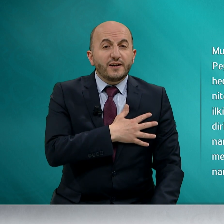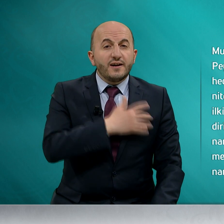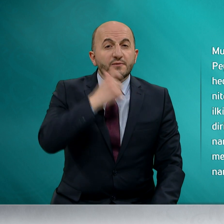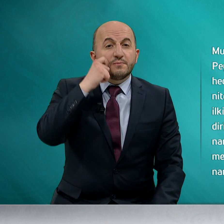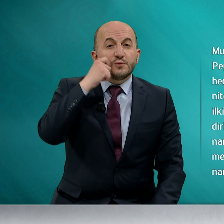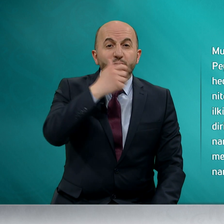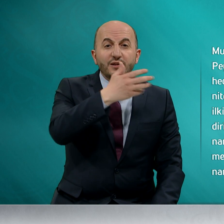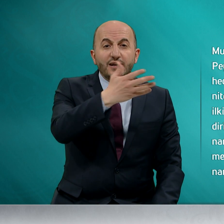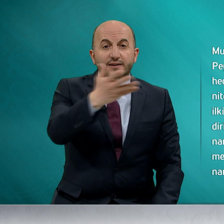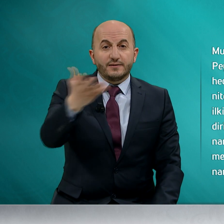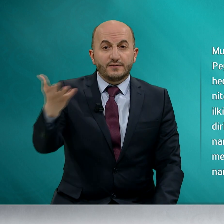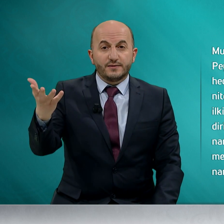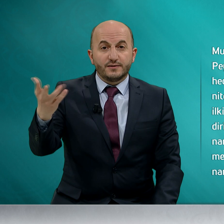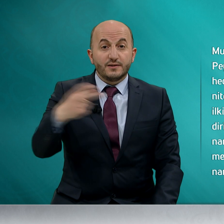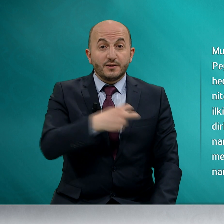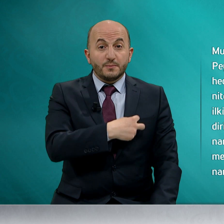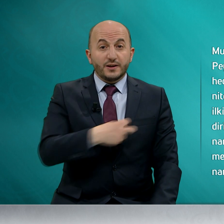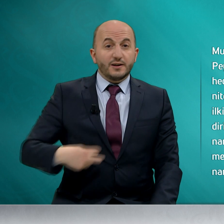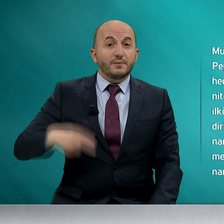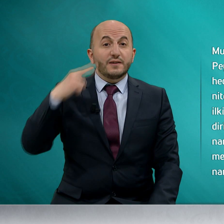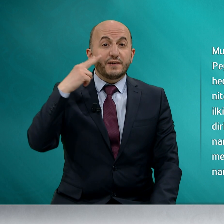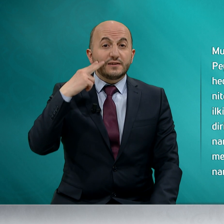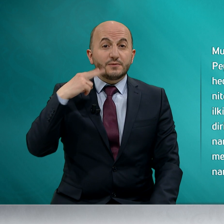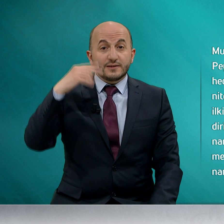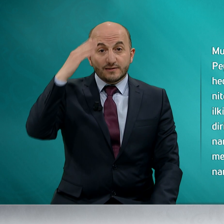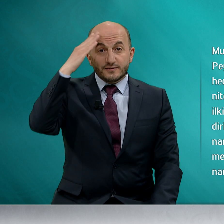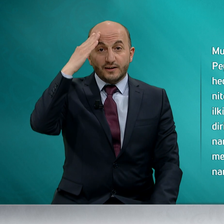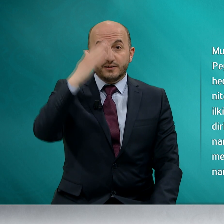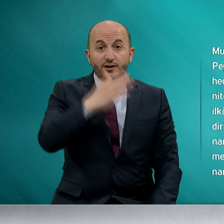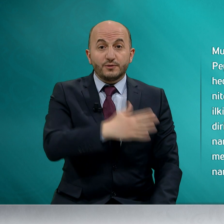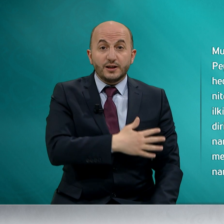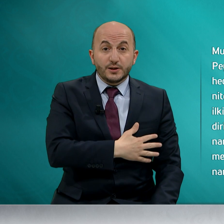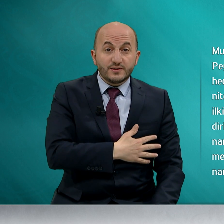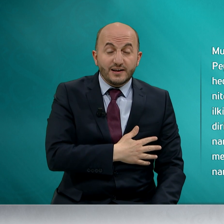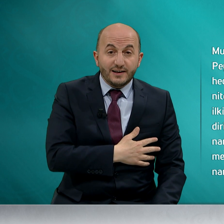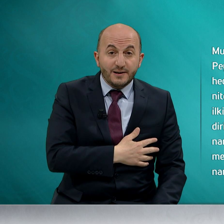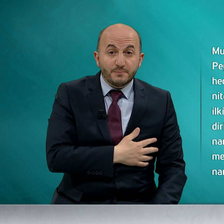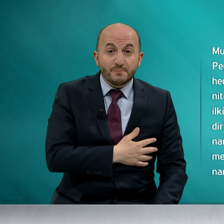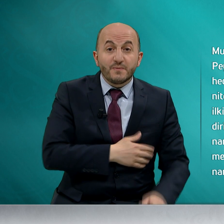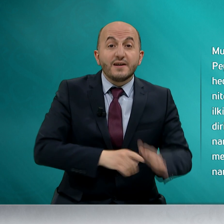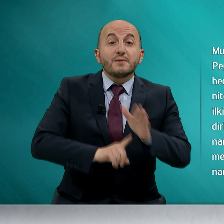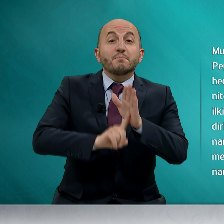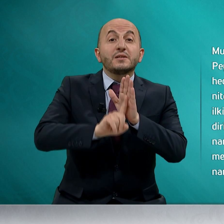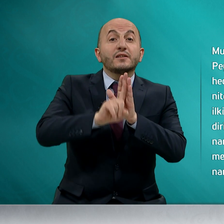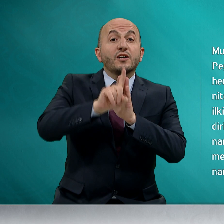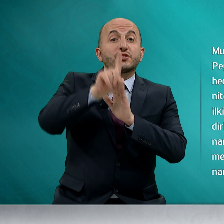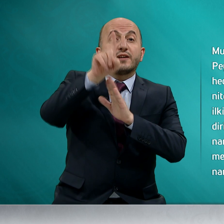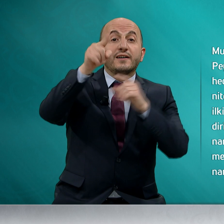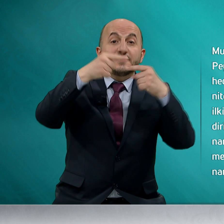Muhterem müminler, Peygamber Efendimiz sallallahu aleyhi ve sellem Miraç'tan